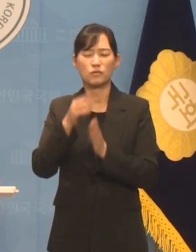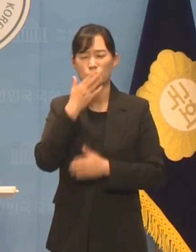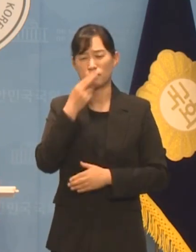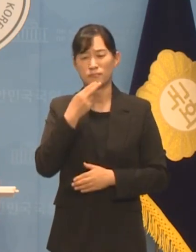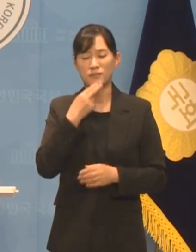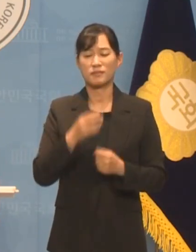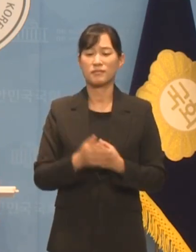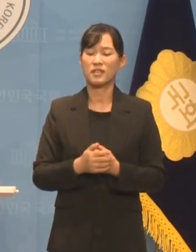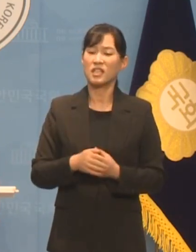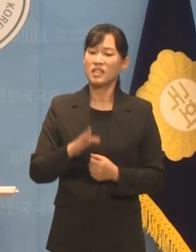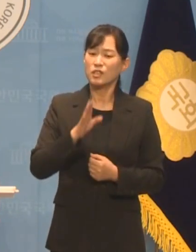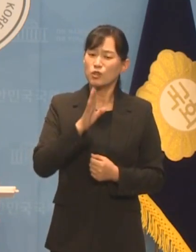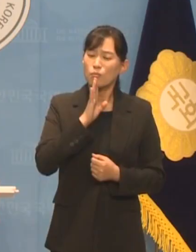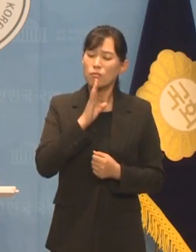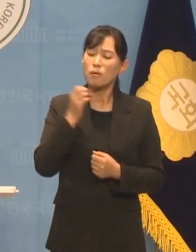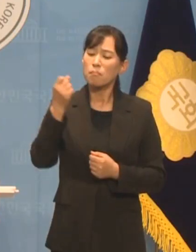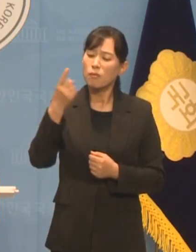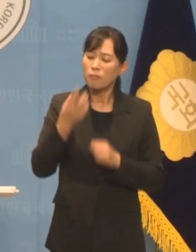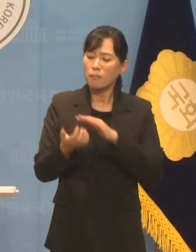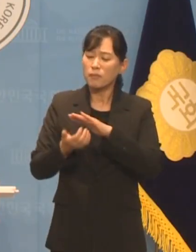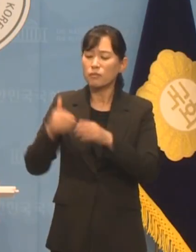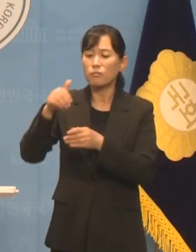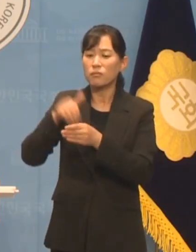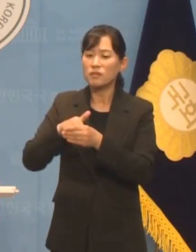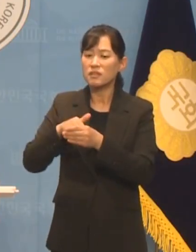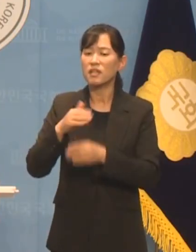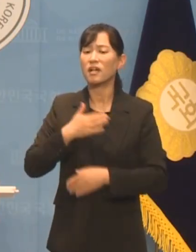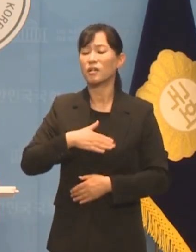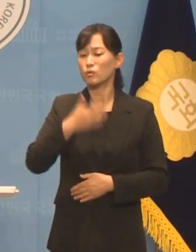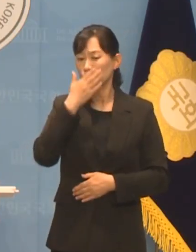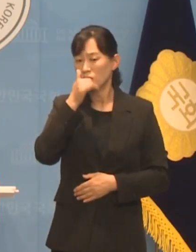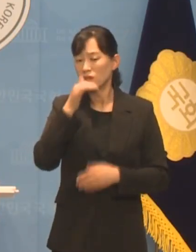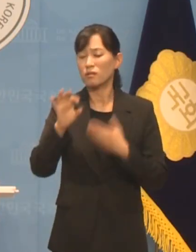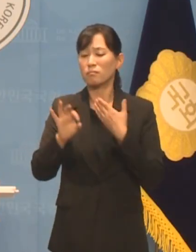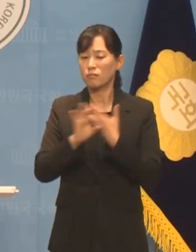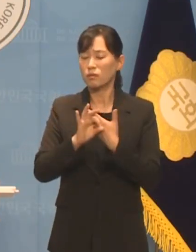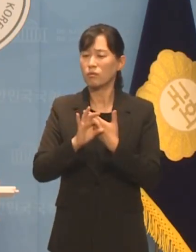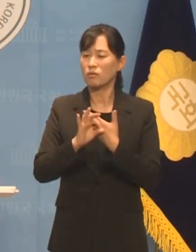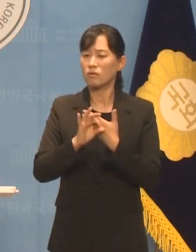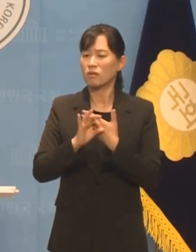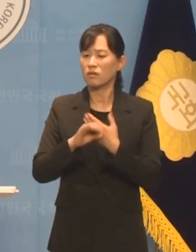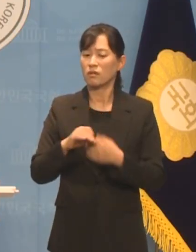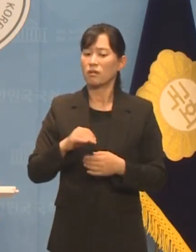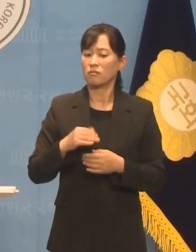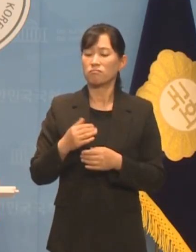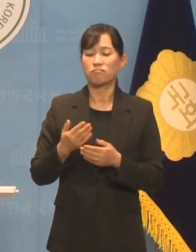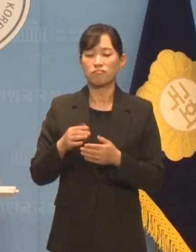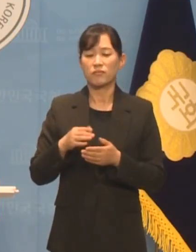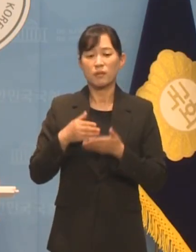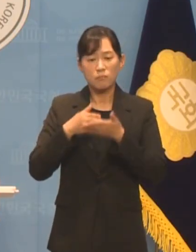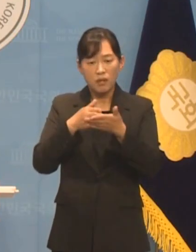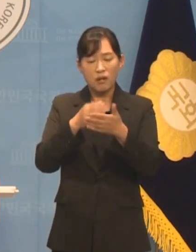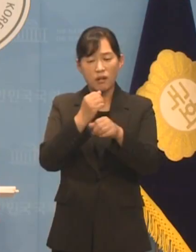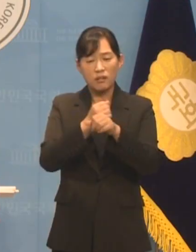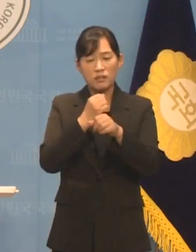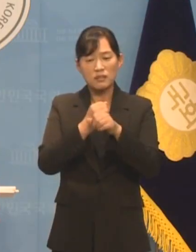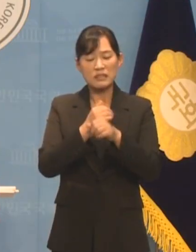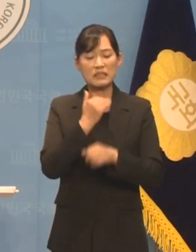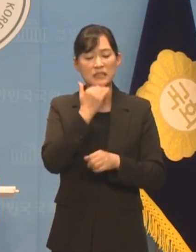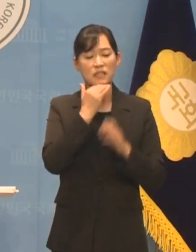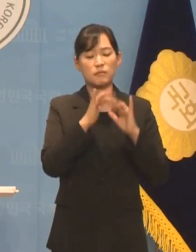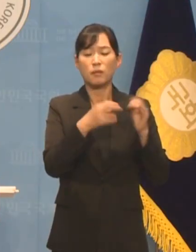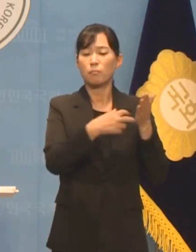통해 가지고 정말로 몇 명이 사전투표를 했는지를 정확히 알 수 있다고 하면 저희가 제시하는 대기자